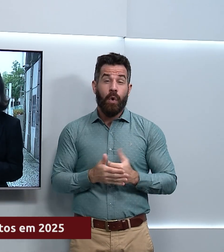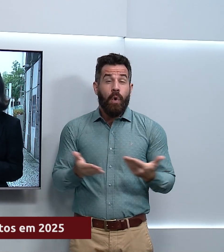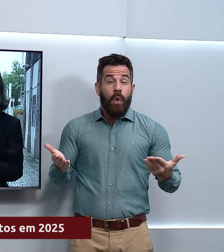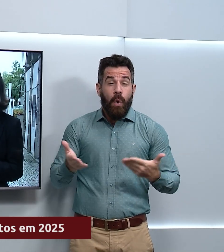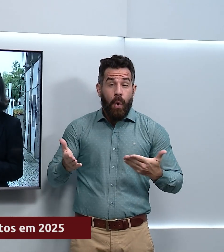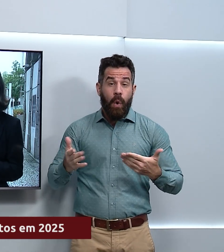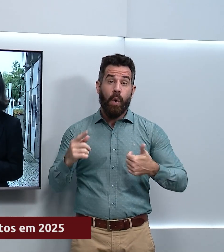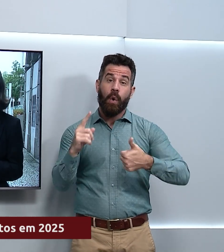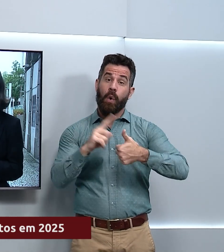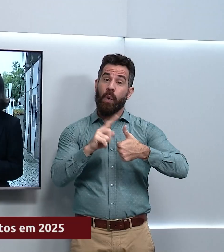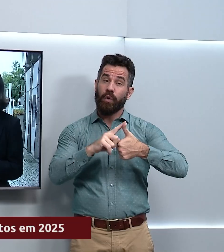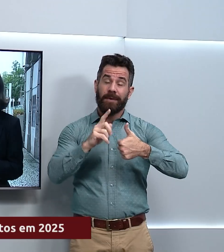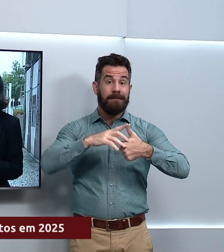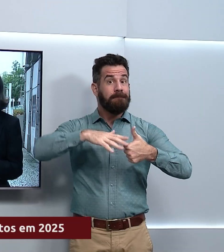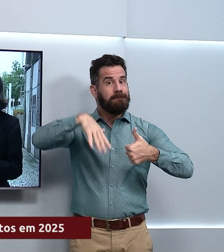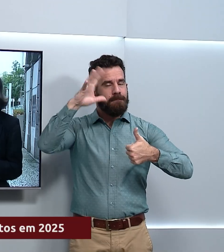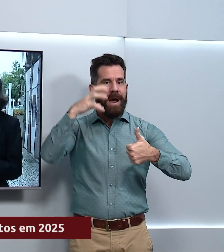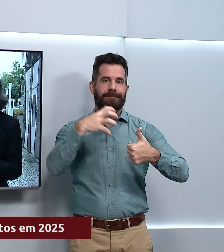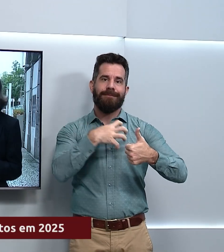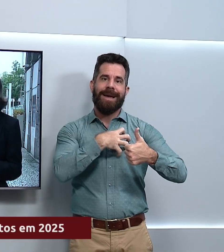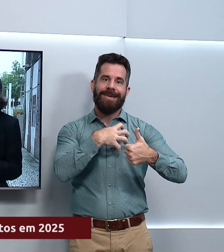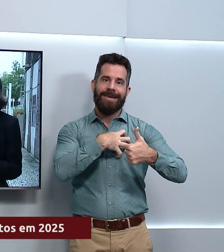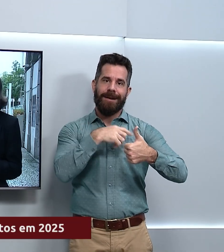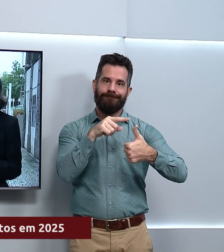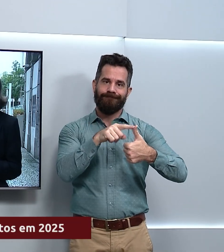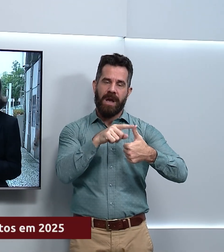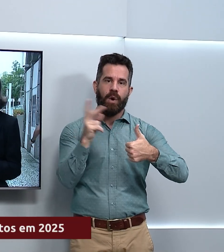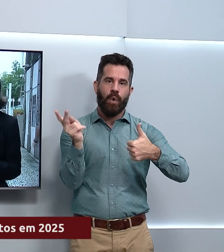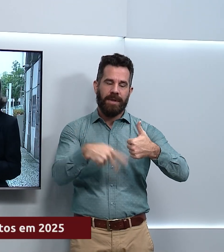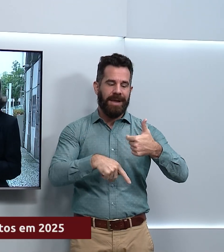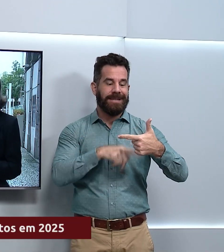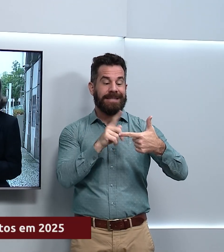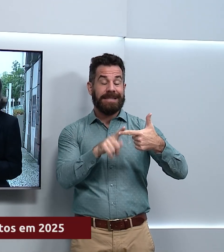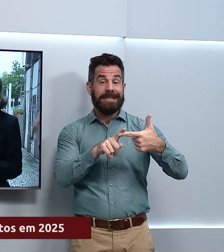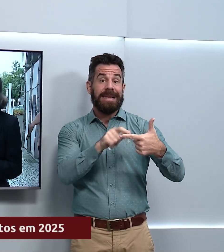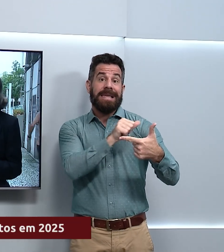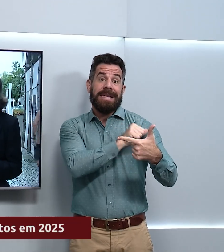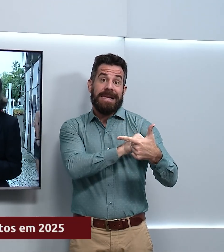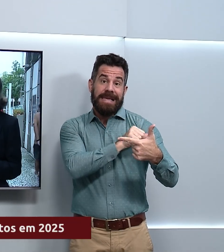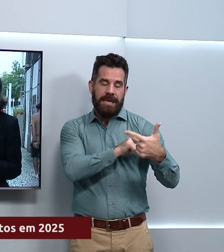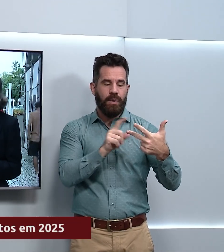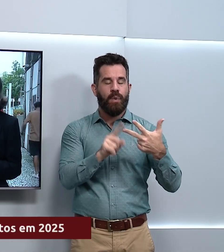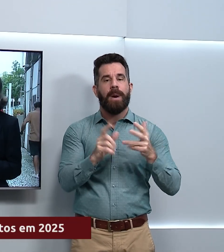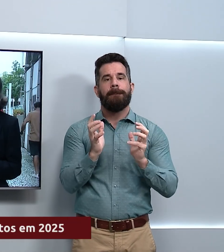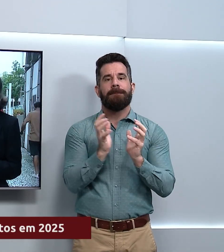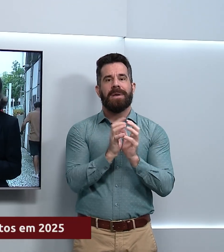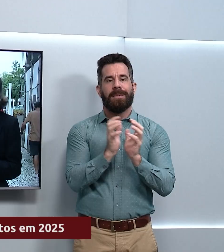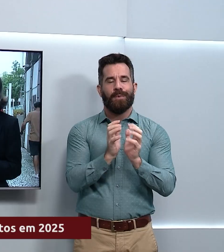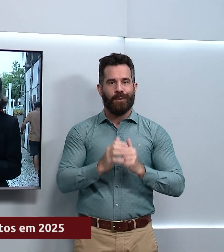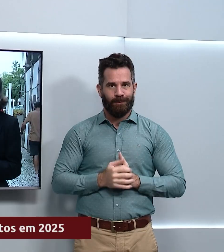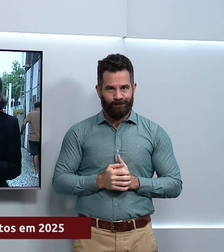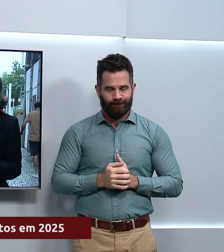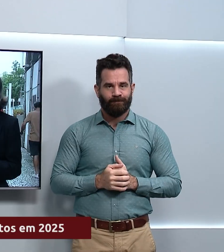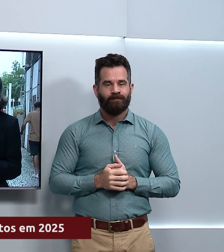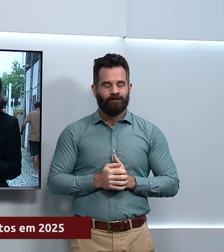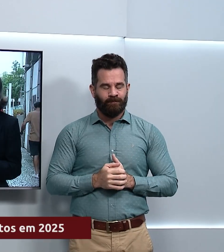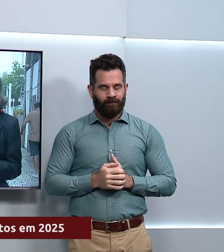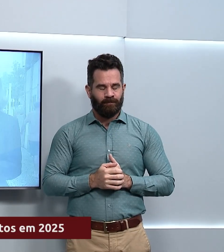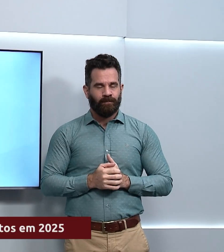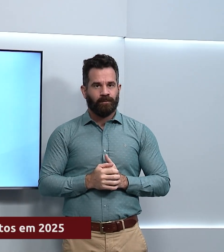a Bahia é o estado que mais concentra vítimas, seguida do Rio de Janeiro e de Pernambuco.